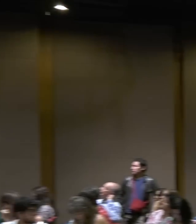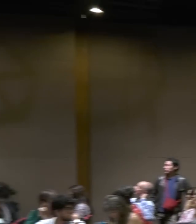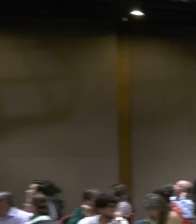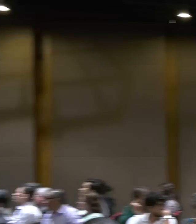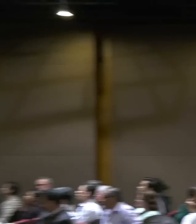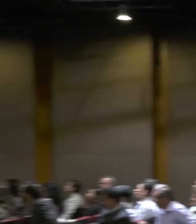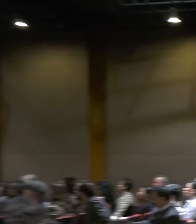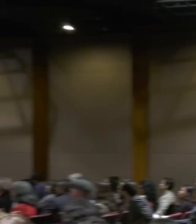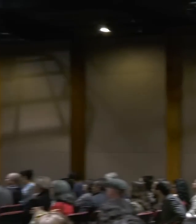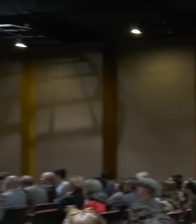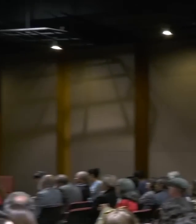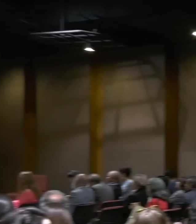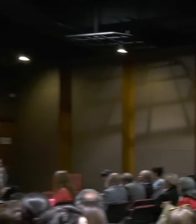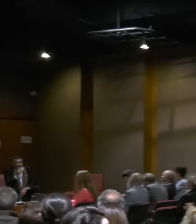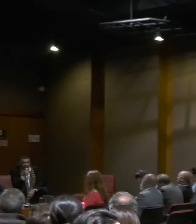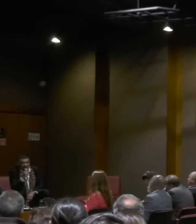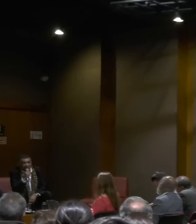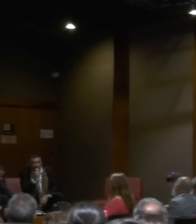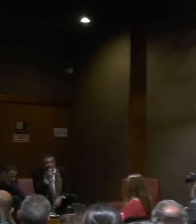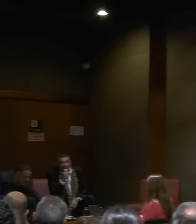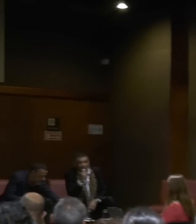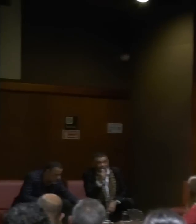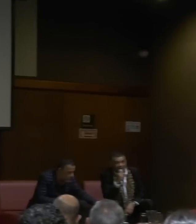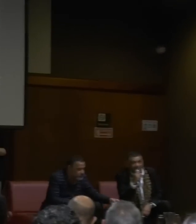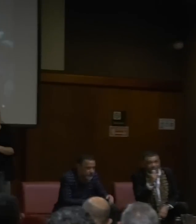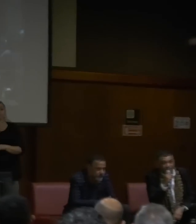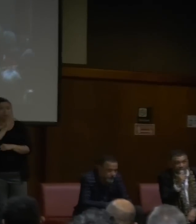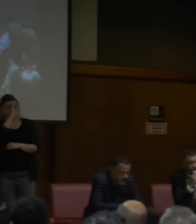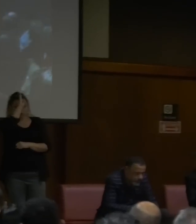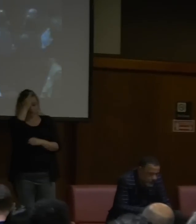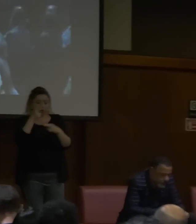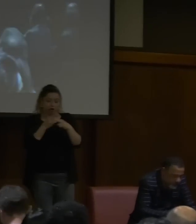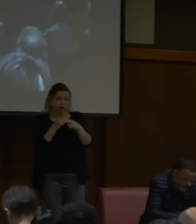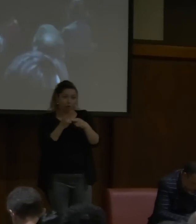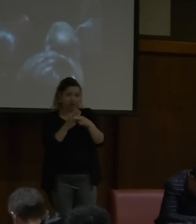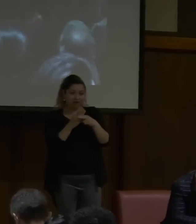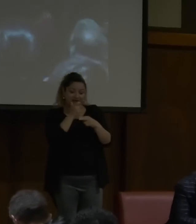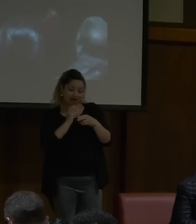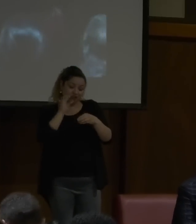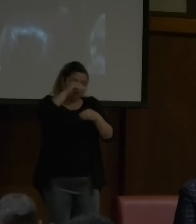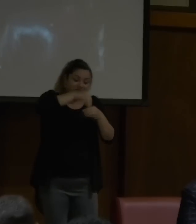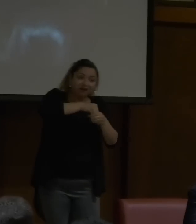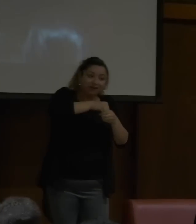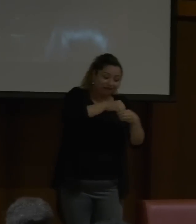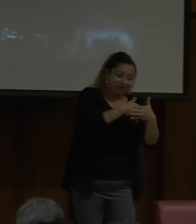A las dos cosas. A las dos cosas, porque era la forma de que la canción